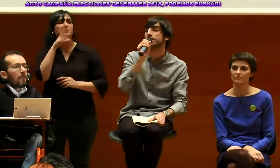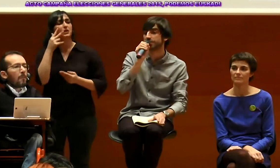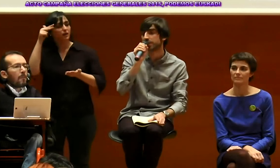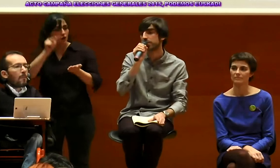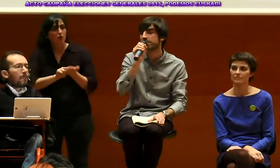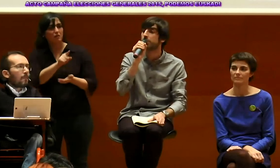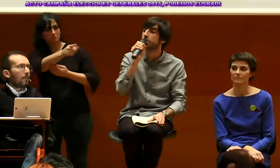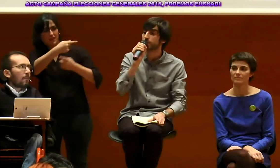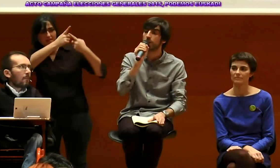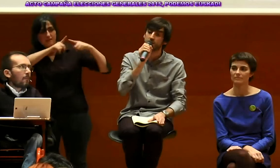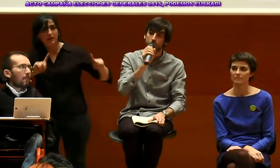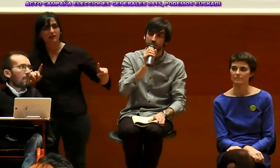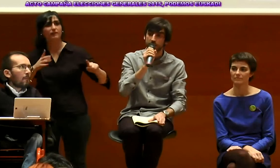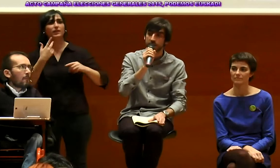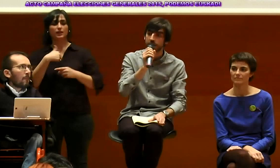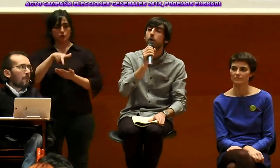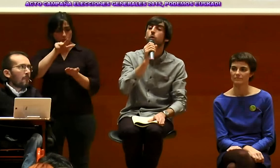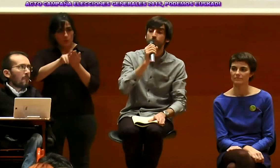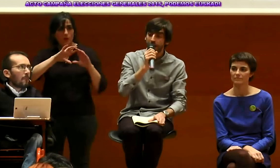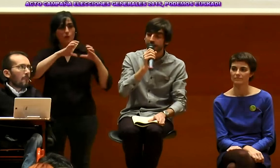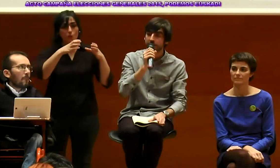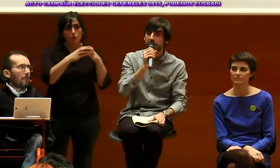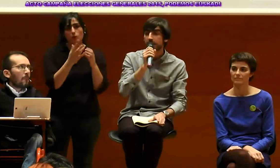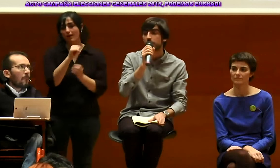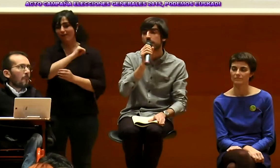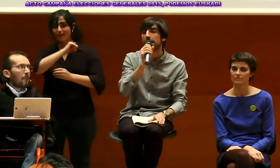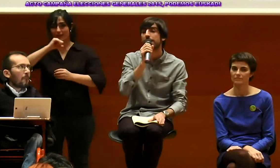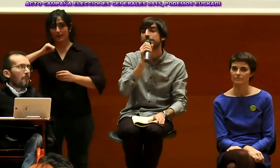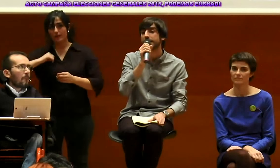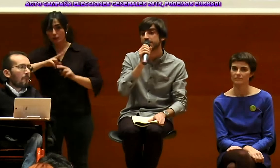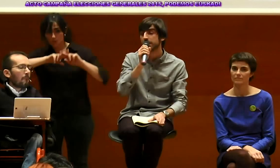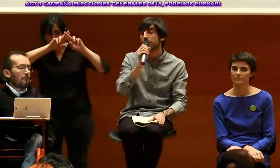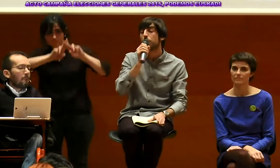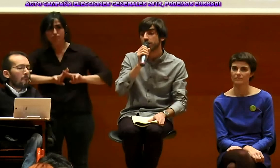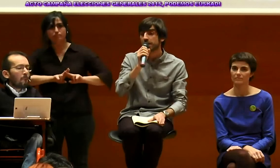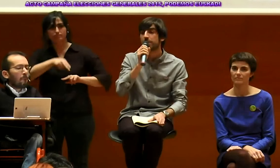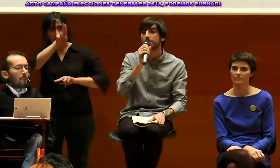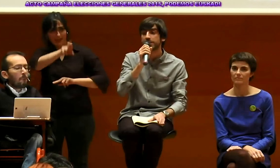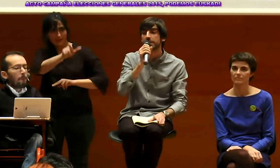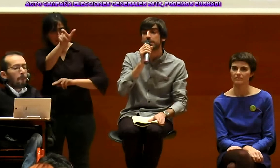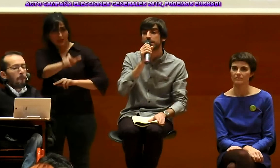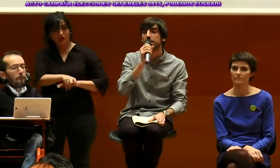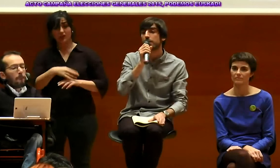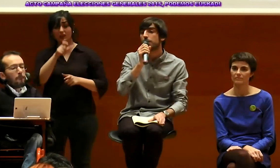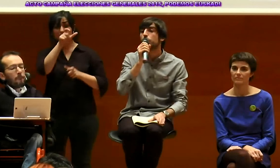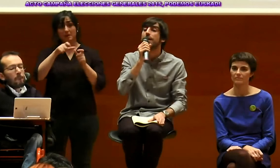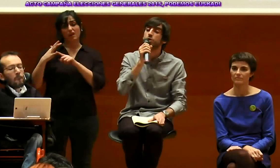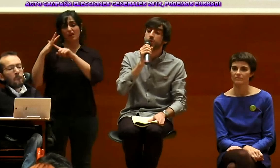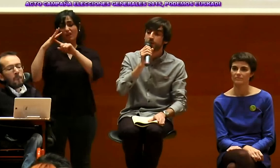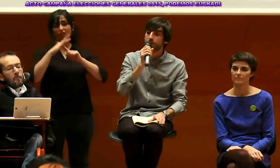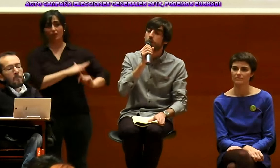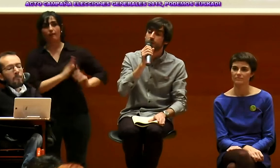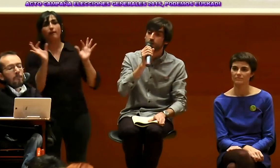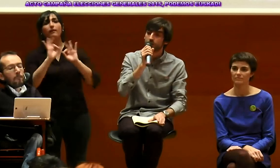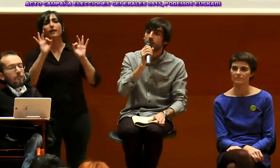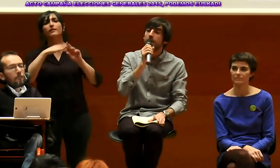sus identificaciones, tanto individuales como colectivas. Un país que no deja a nadie atrás porque permite que podamos